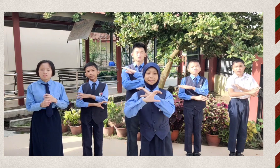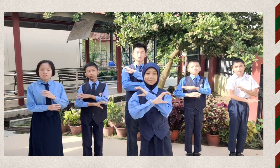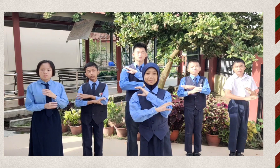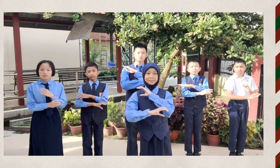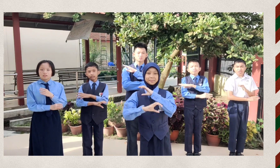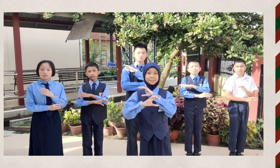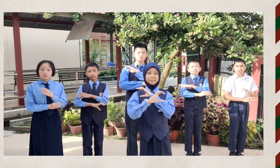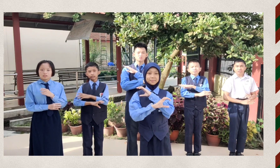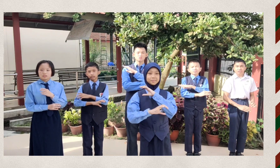negara.